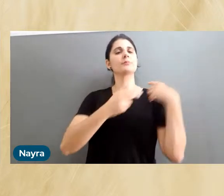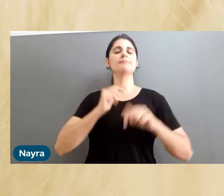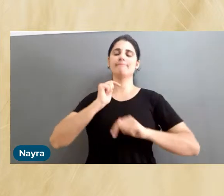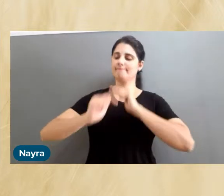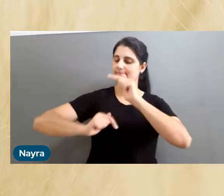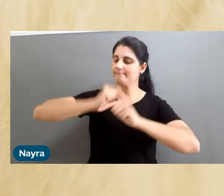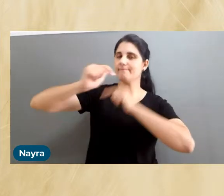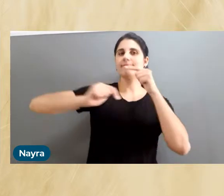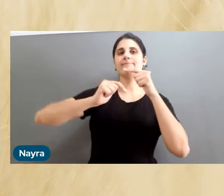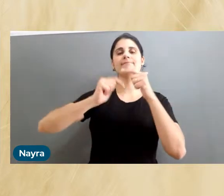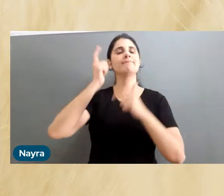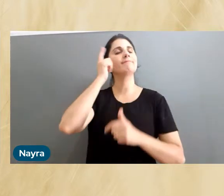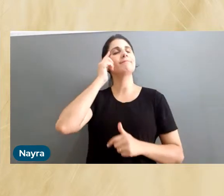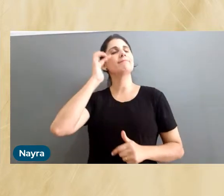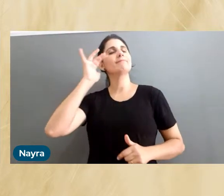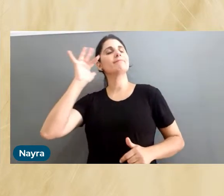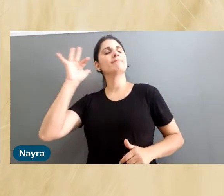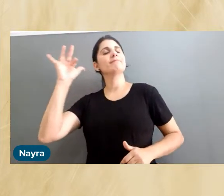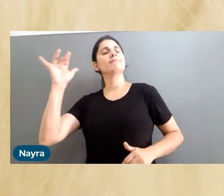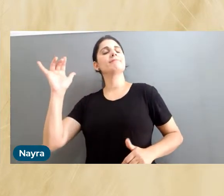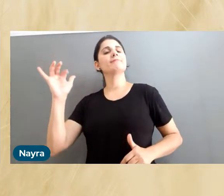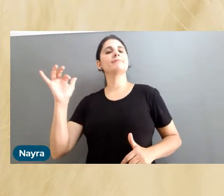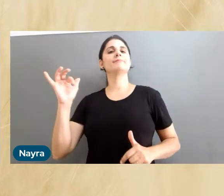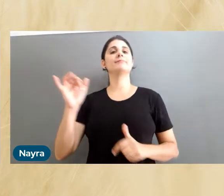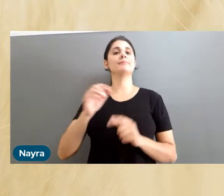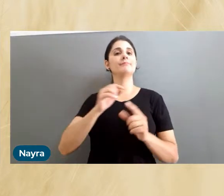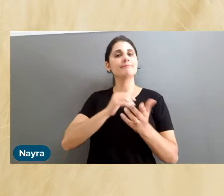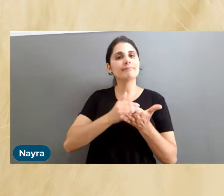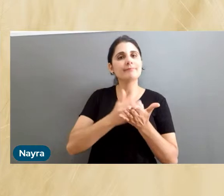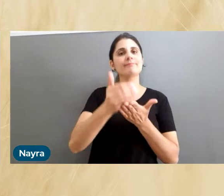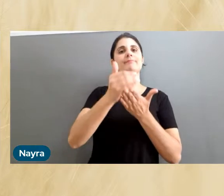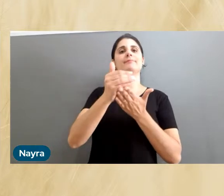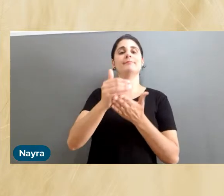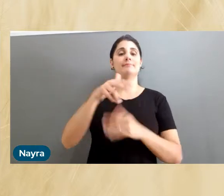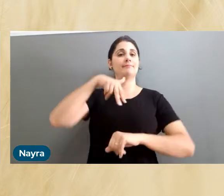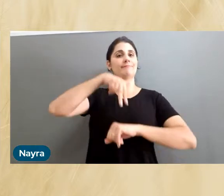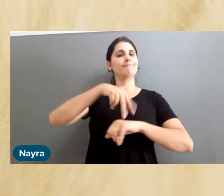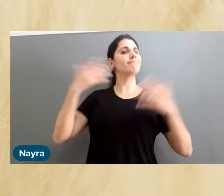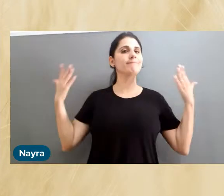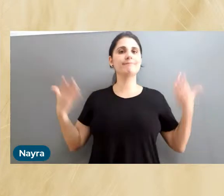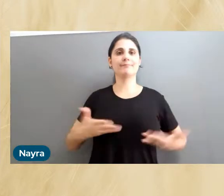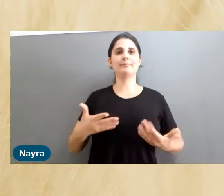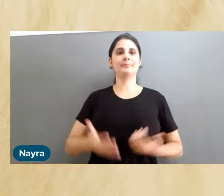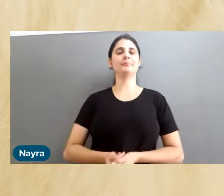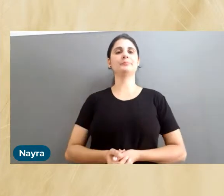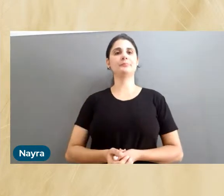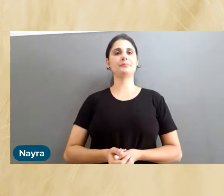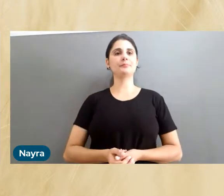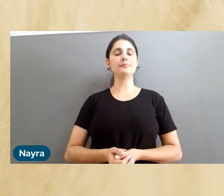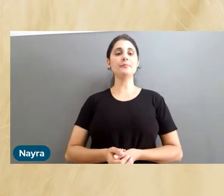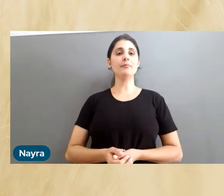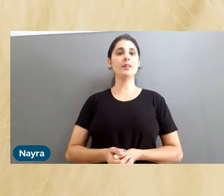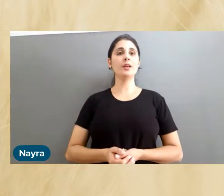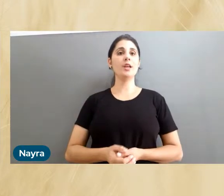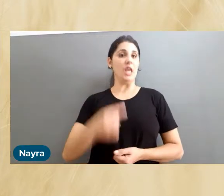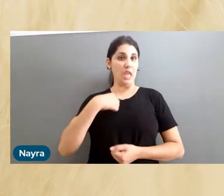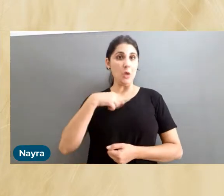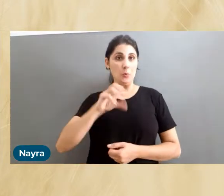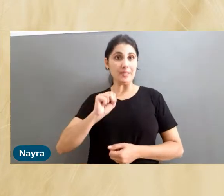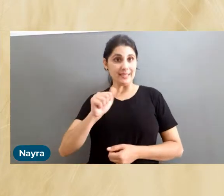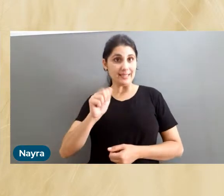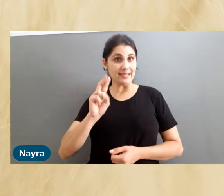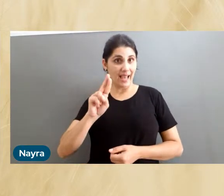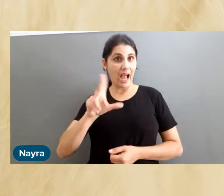os nossos sonhos a partir do ponto em que nós estamos. E quem está dizendo isso não é o Saulo, porque